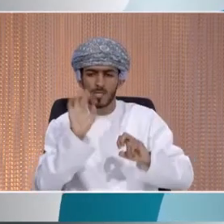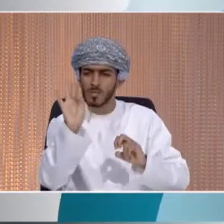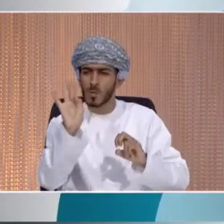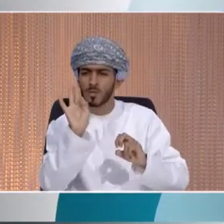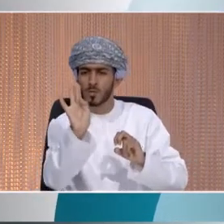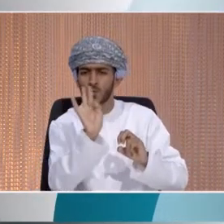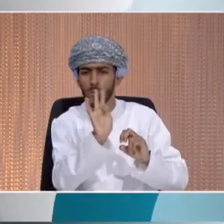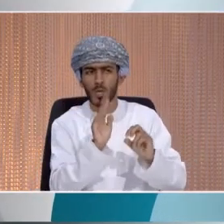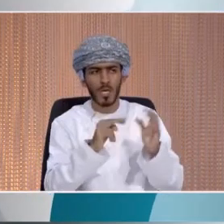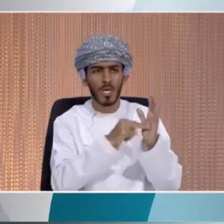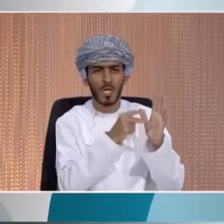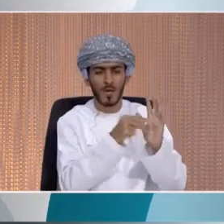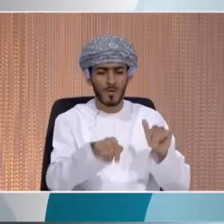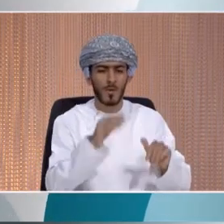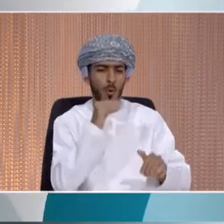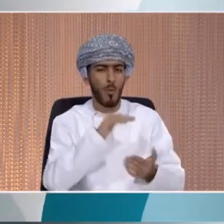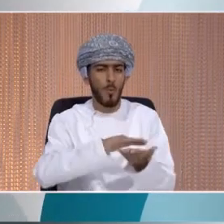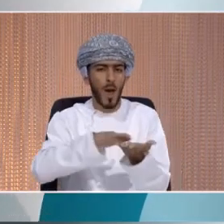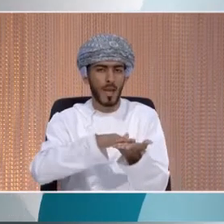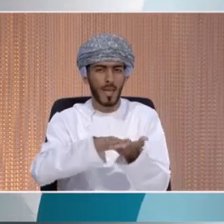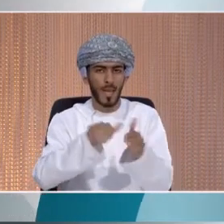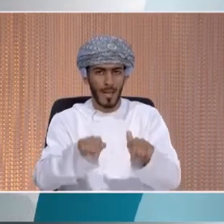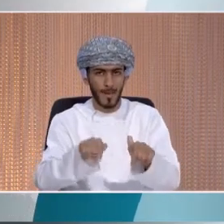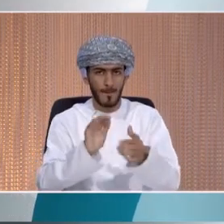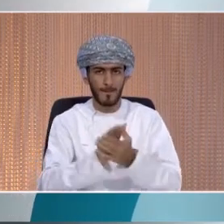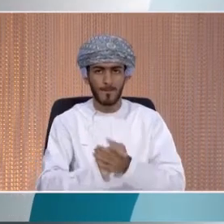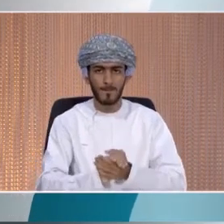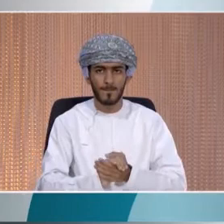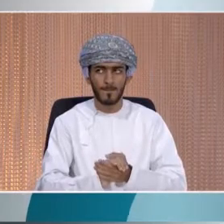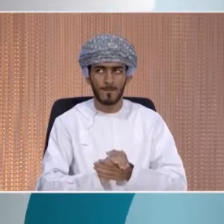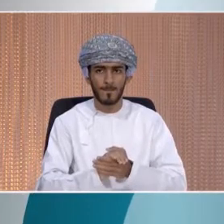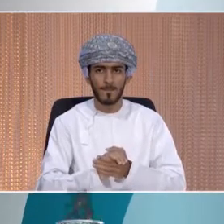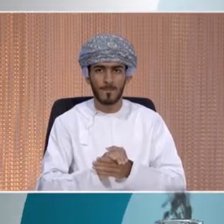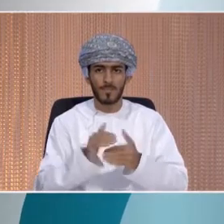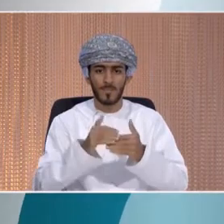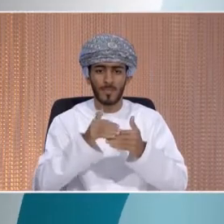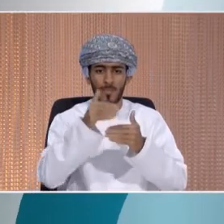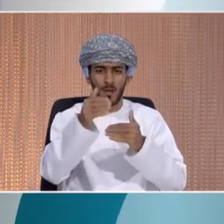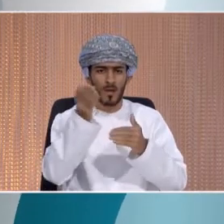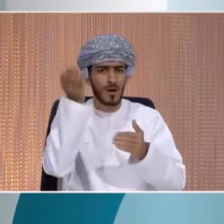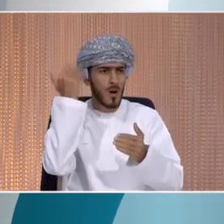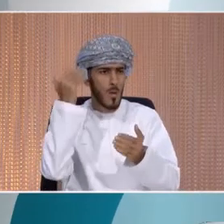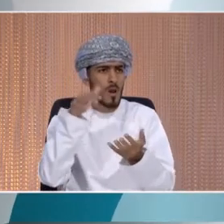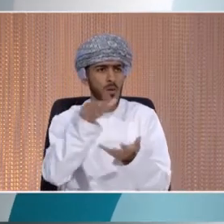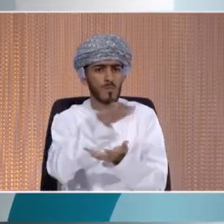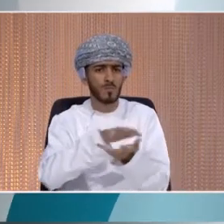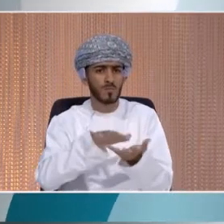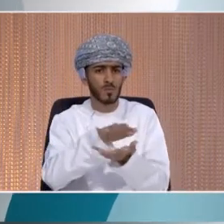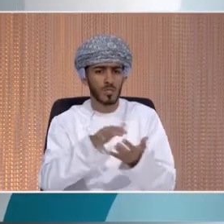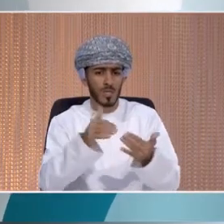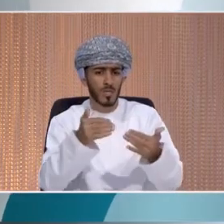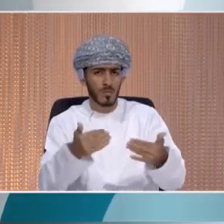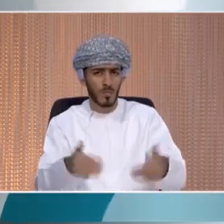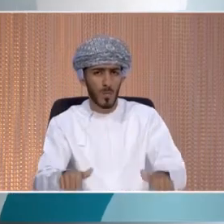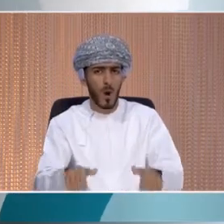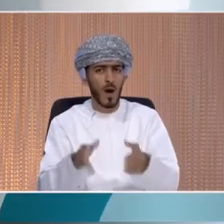الإعاقة في السلطنة، لم نجد أي إشكالية سابقا في زواج ذوي الإعاقة